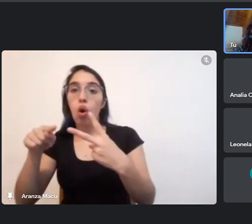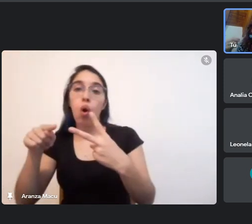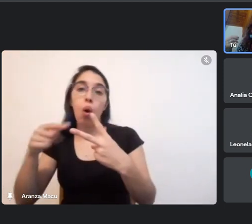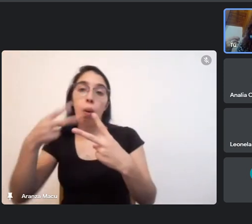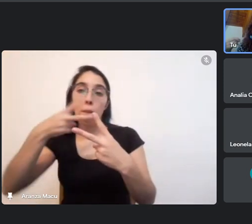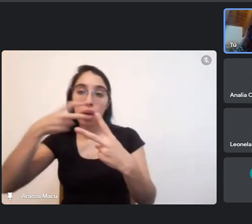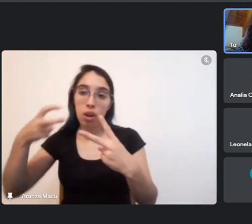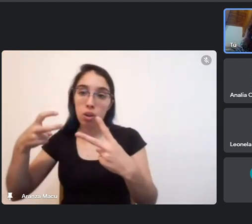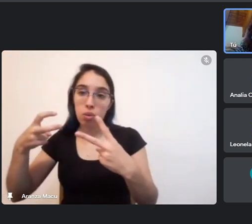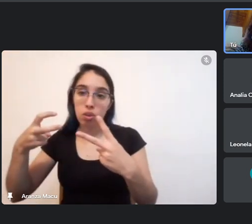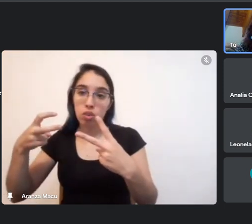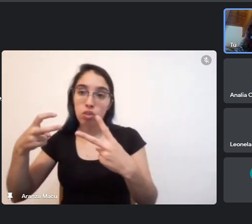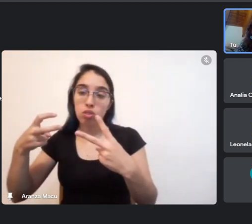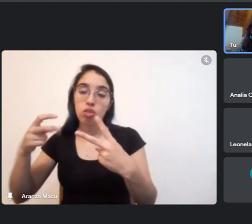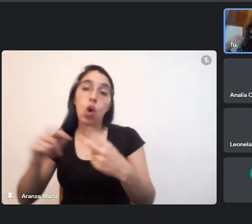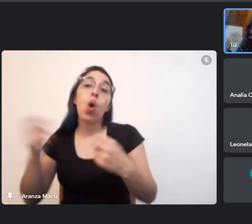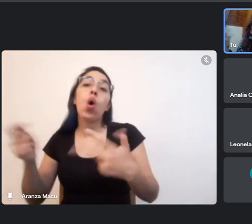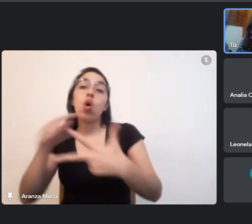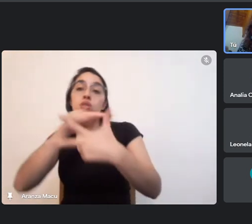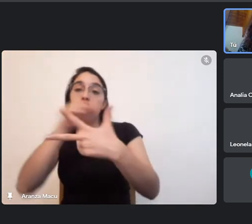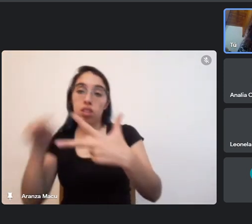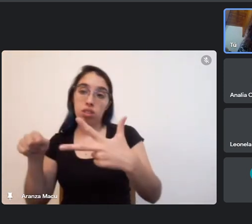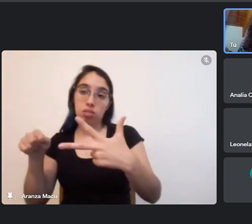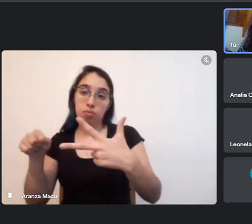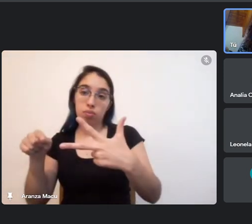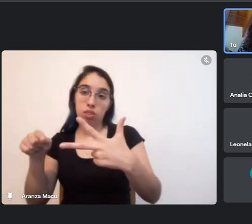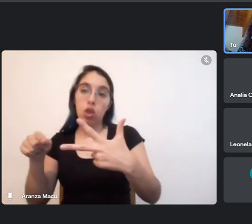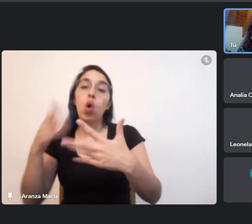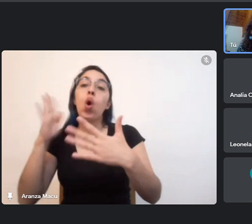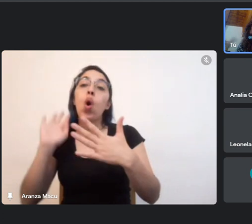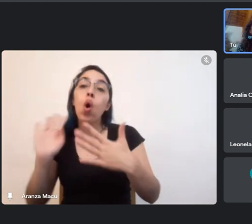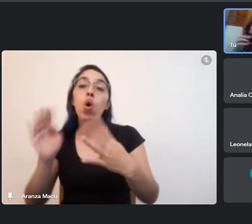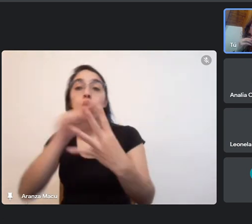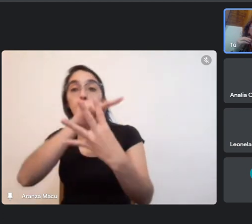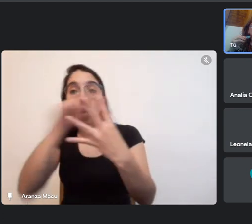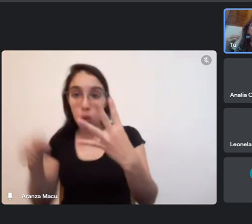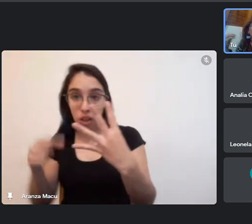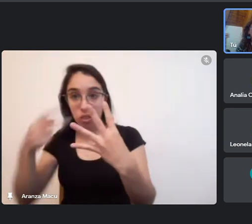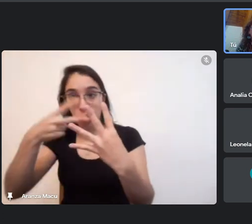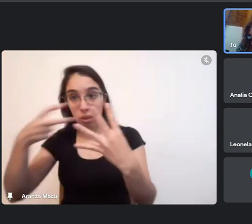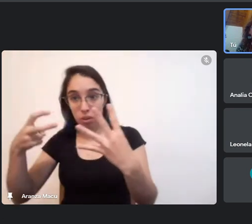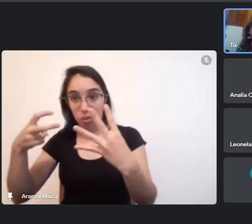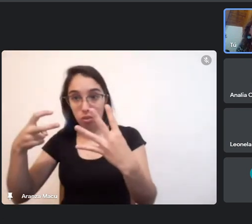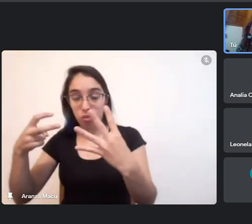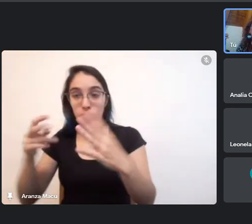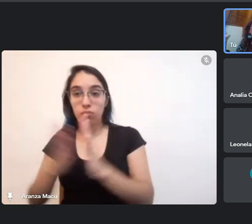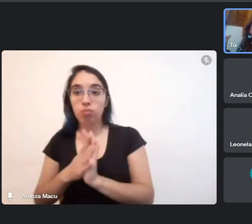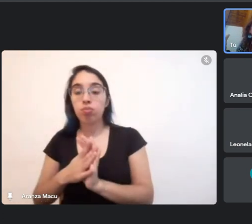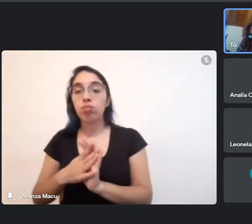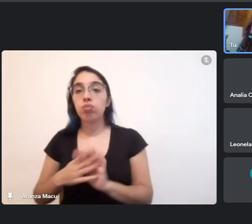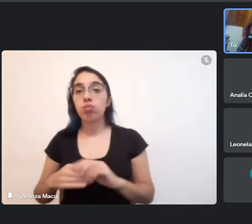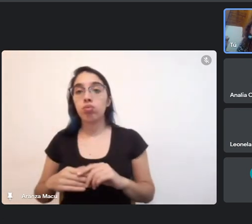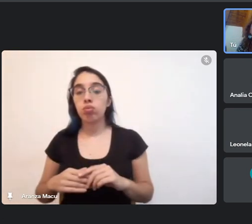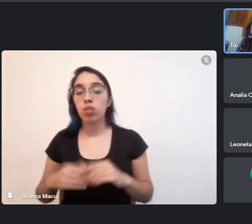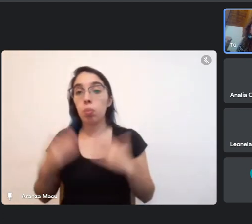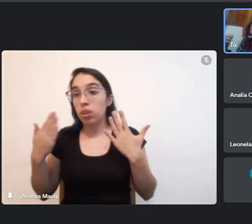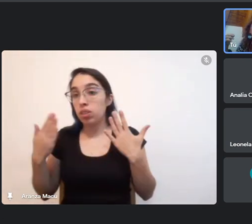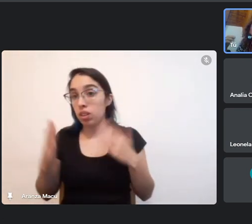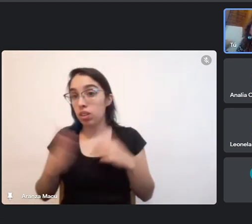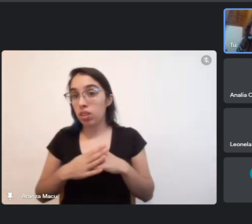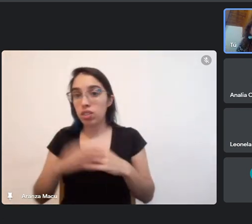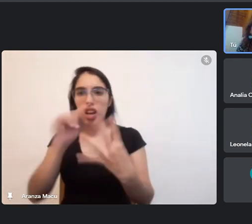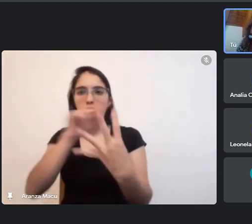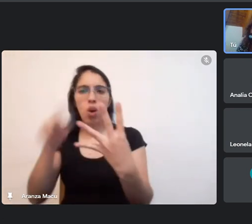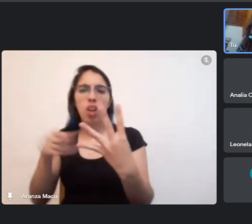y principal, ¿sí? Hasta cuatro verbos puedo llegar a tener en una frase verbal. En ese caso sería